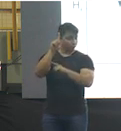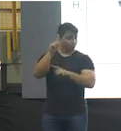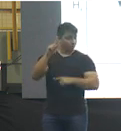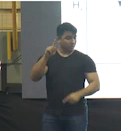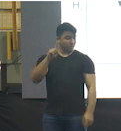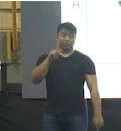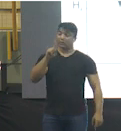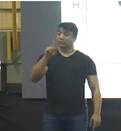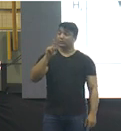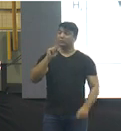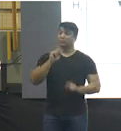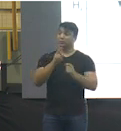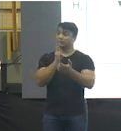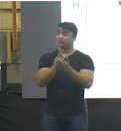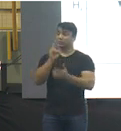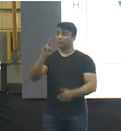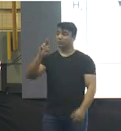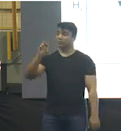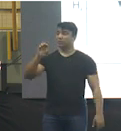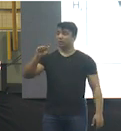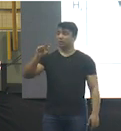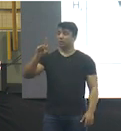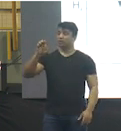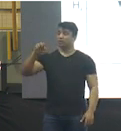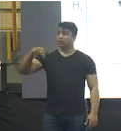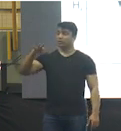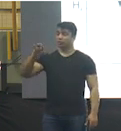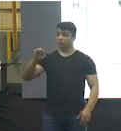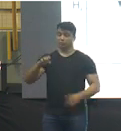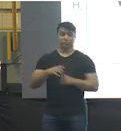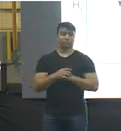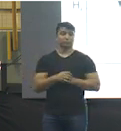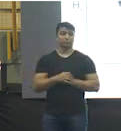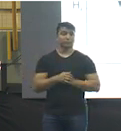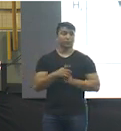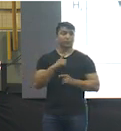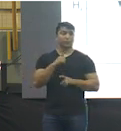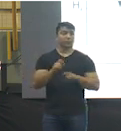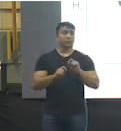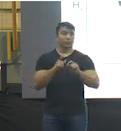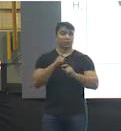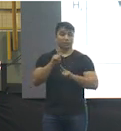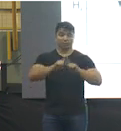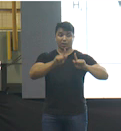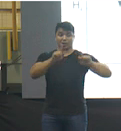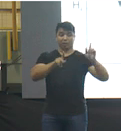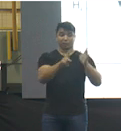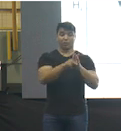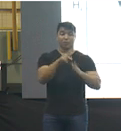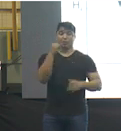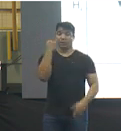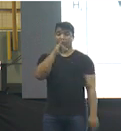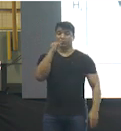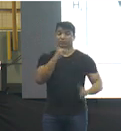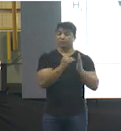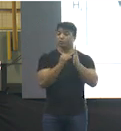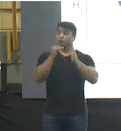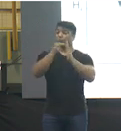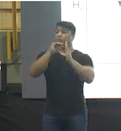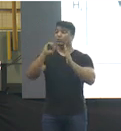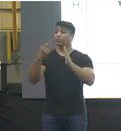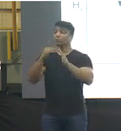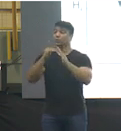ponto inicial sempre é o reagente. Pegou o reagente. Ó, o gráfico de energia está subindo ou está